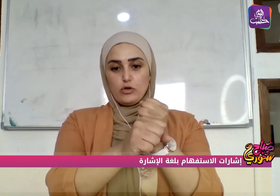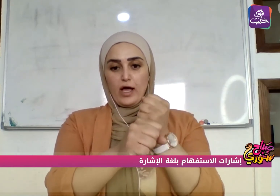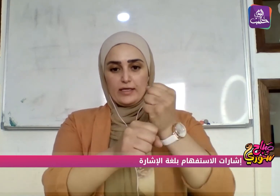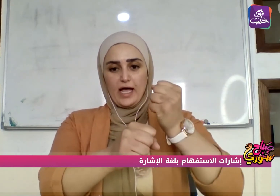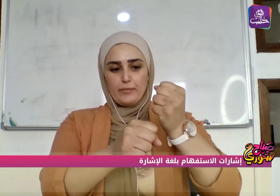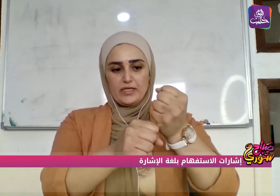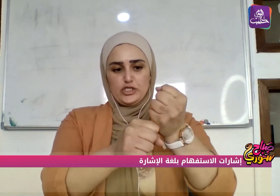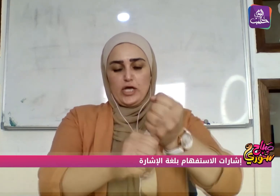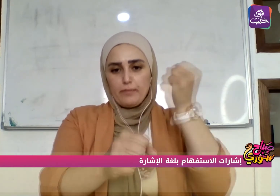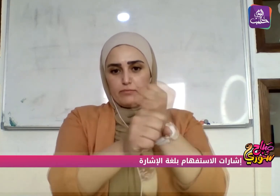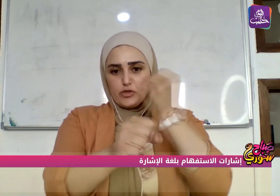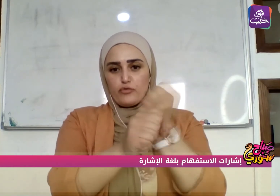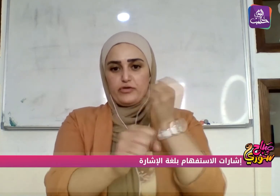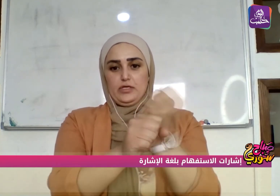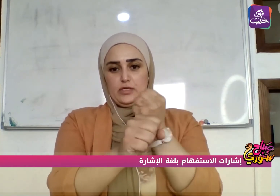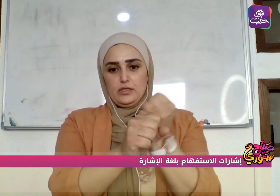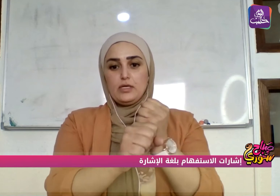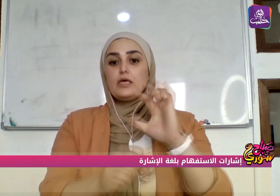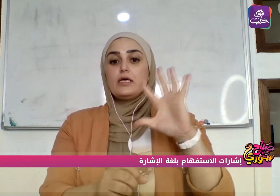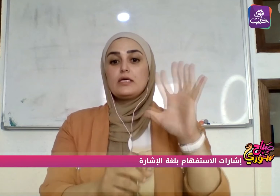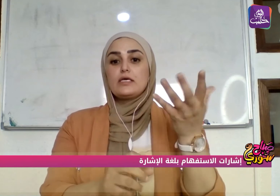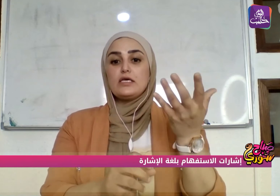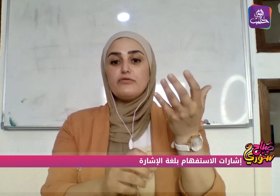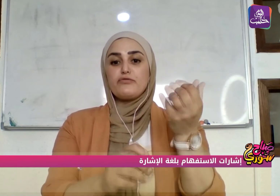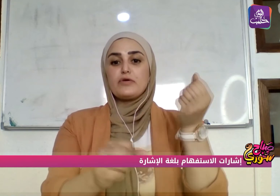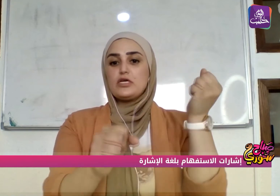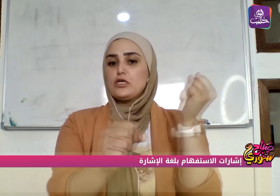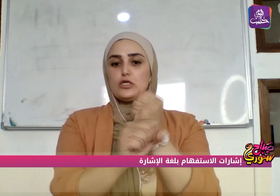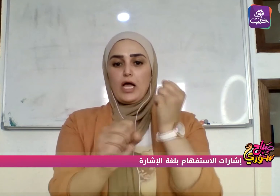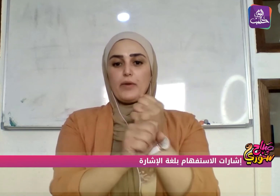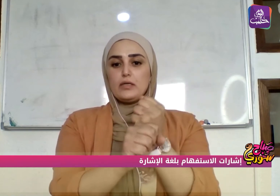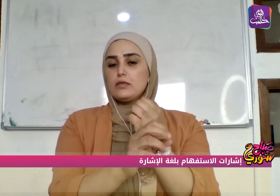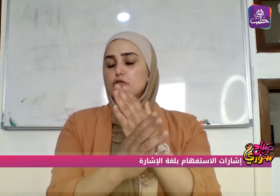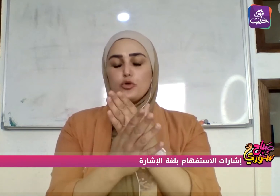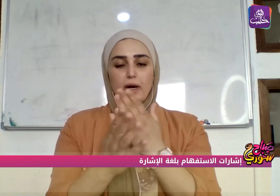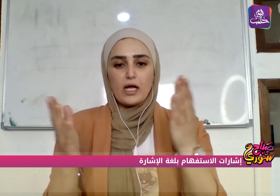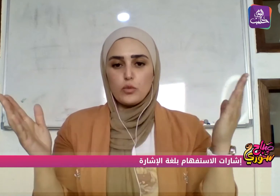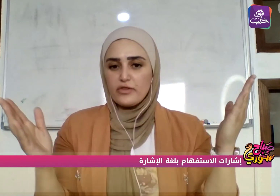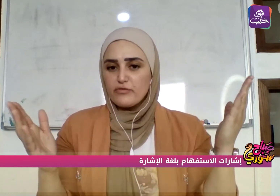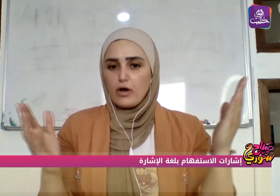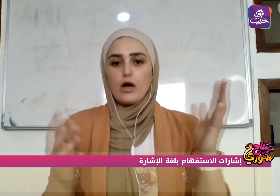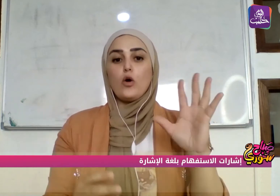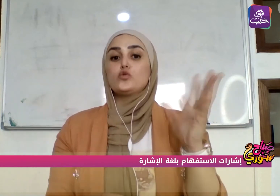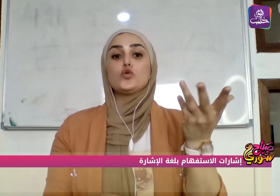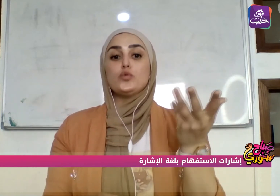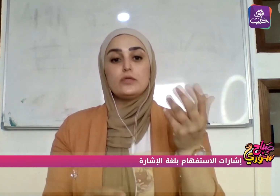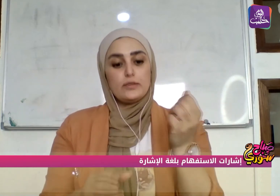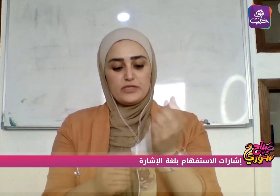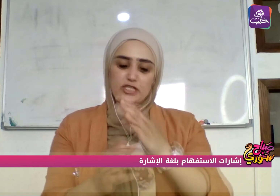الشغل، يعني إذا كنه هذا حامل إشي عم بدق فيه. كيف العمل، شو مكان الوظيفة أو شو تشتغل،